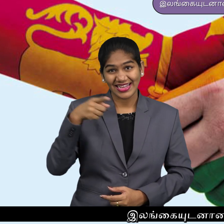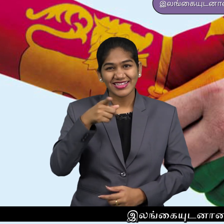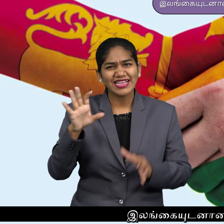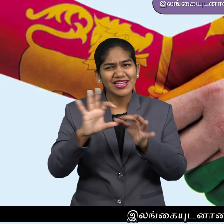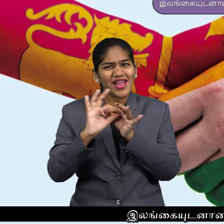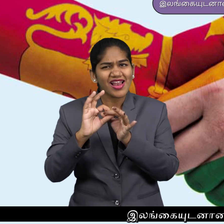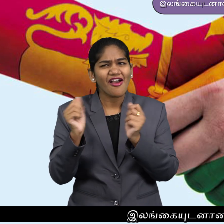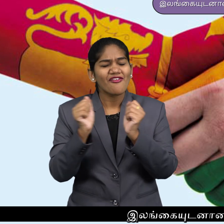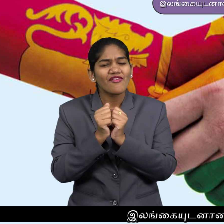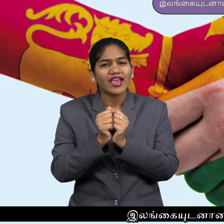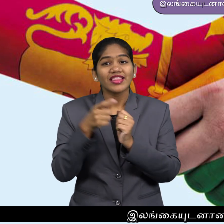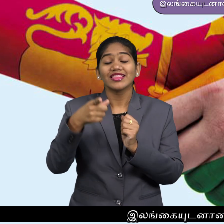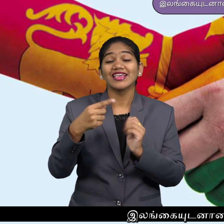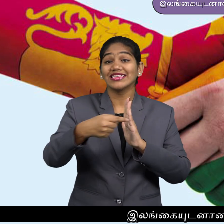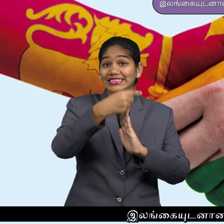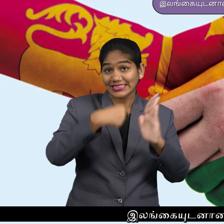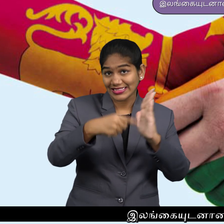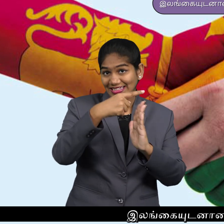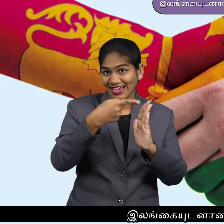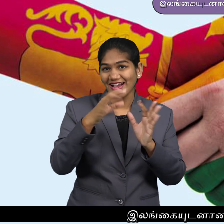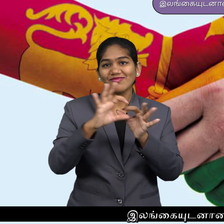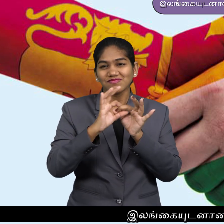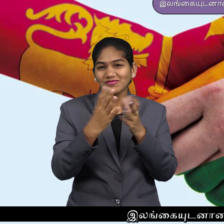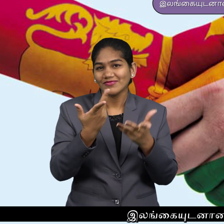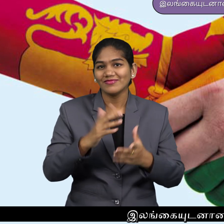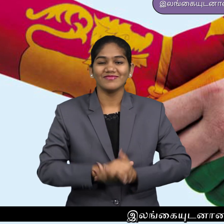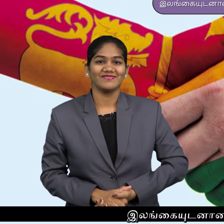இலங்கையுடனான இந்தியாவின் உறவு.